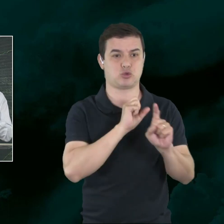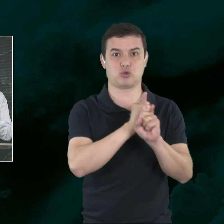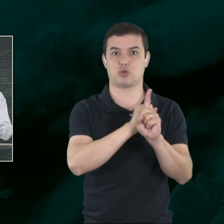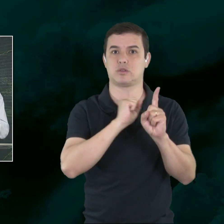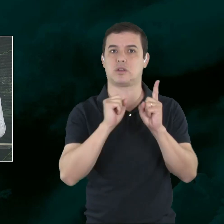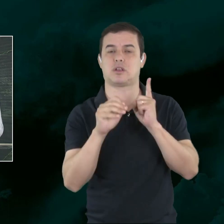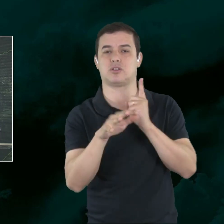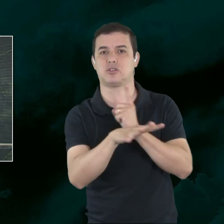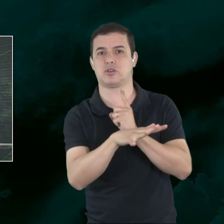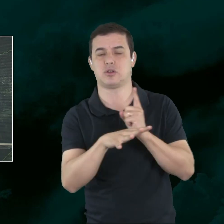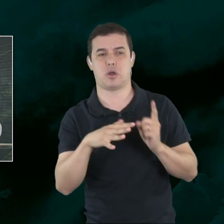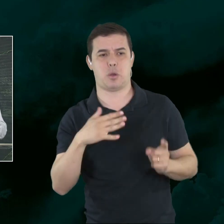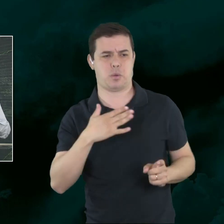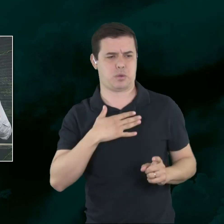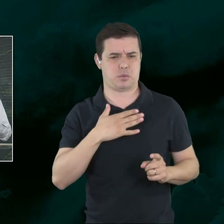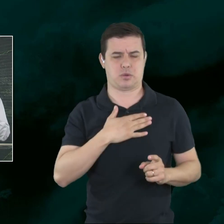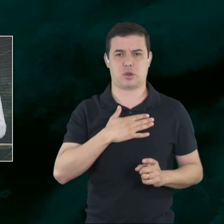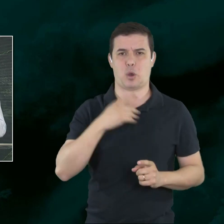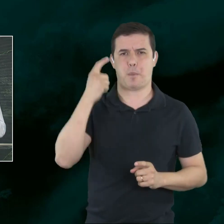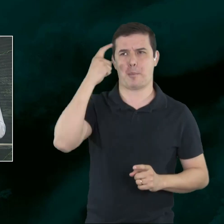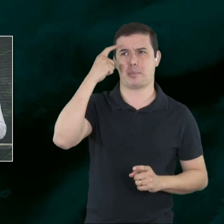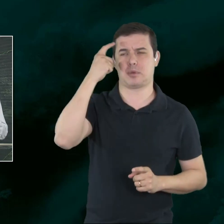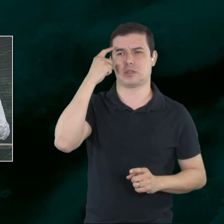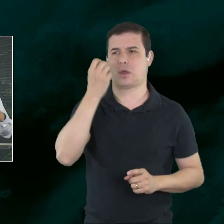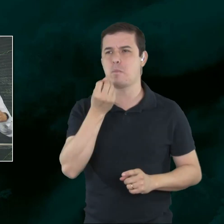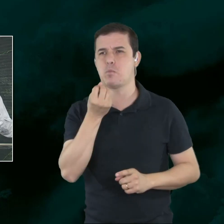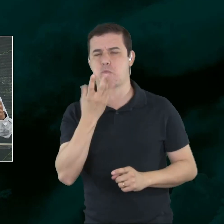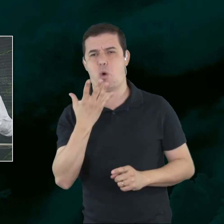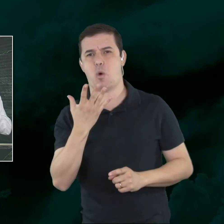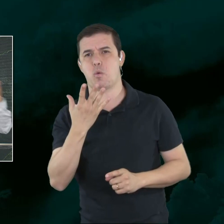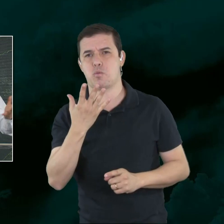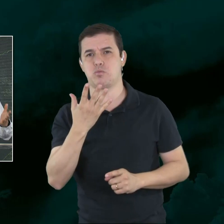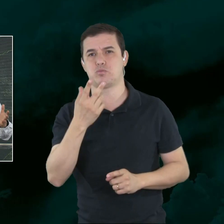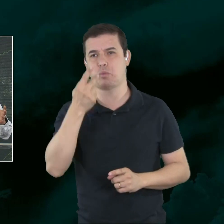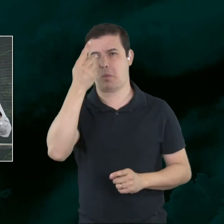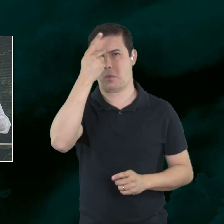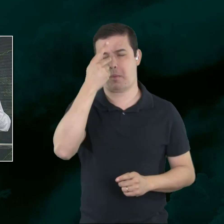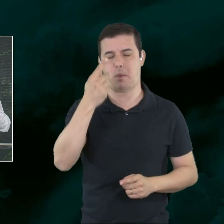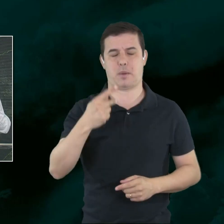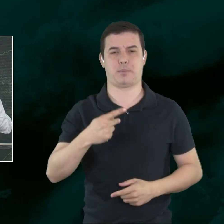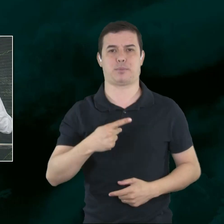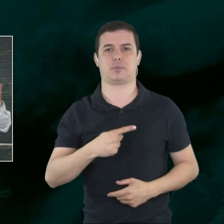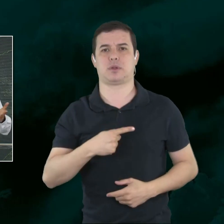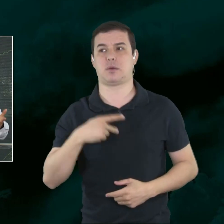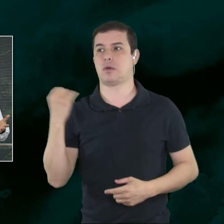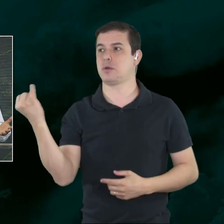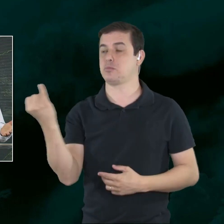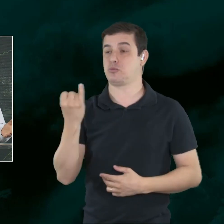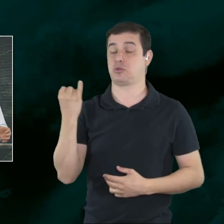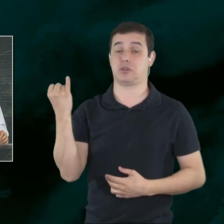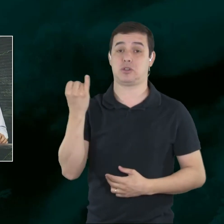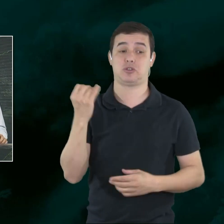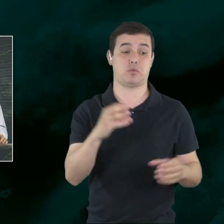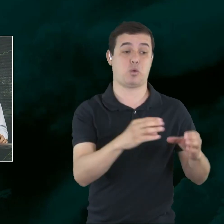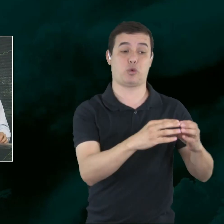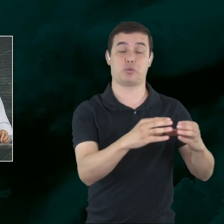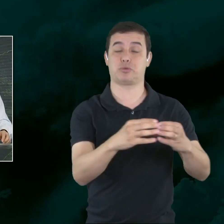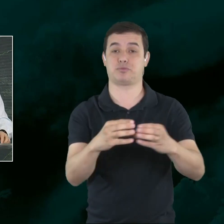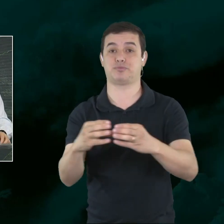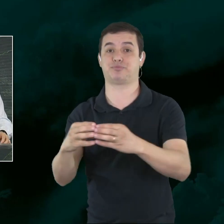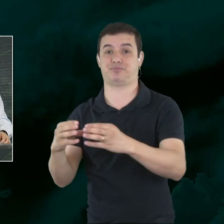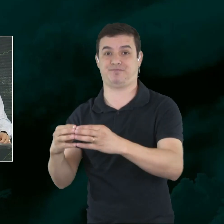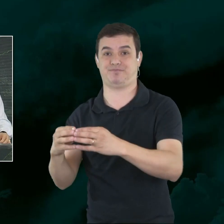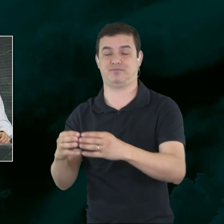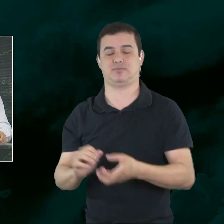né, o meu sentimento pessoal, o que é bom para mim, passa a ser mais importante o que é bom para o coletivo, certo?